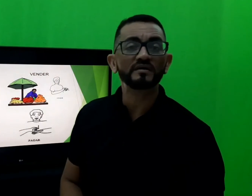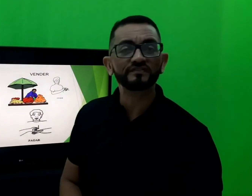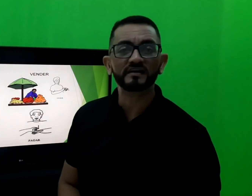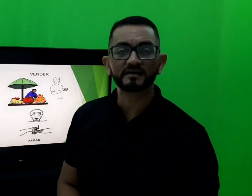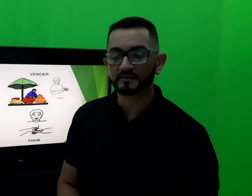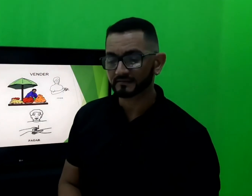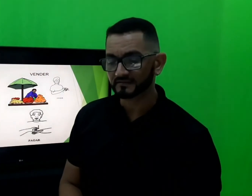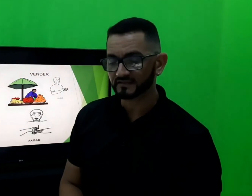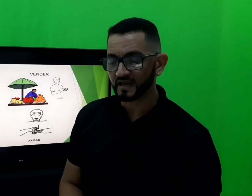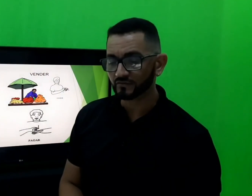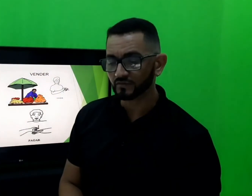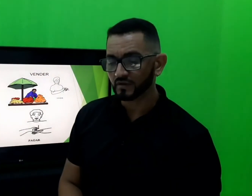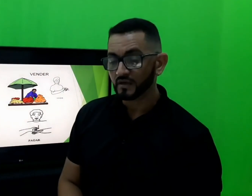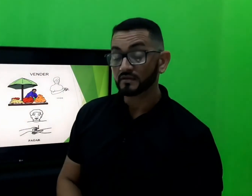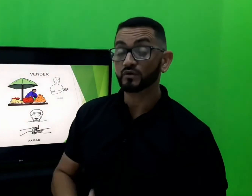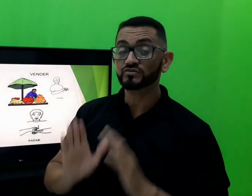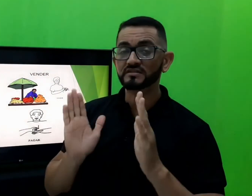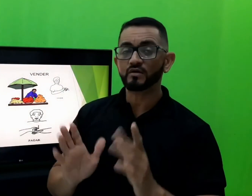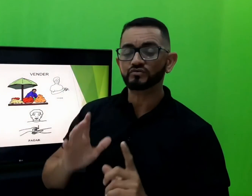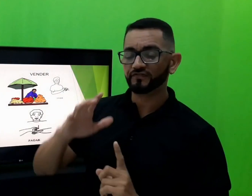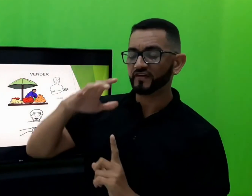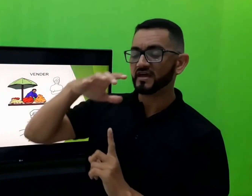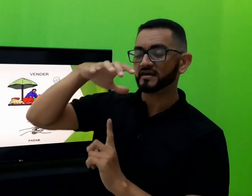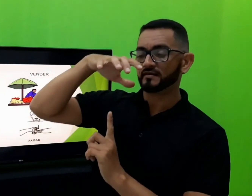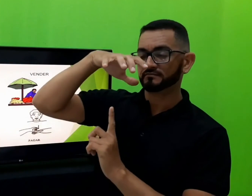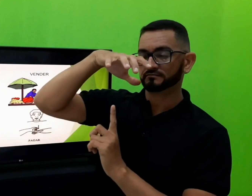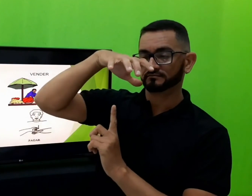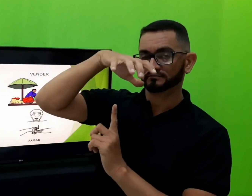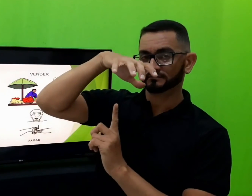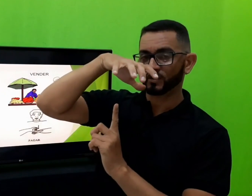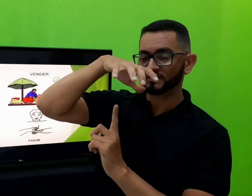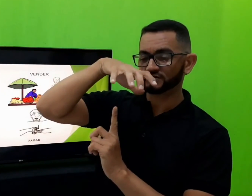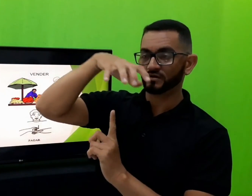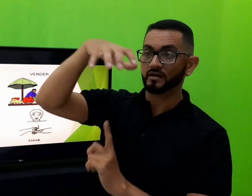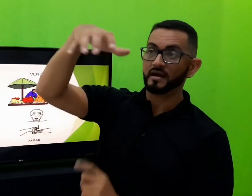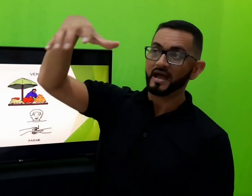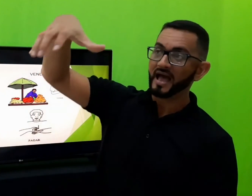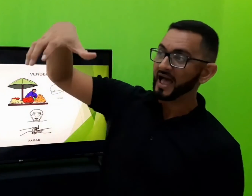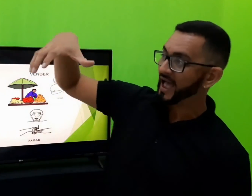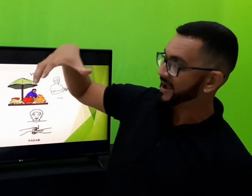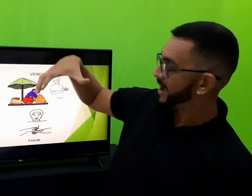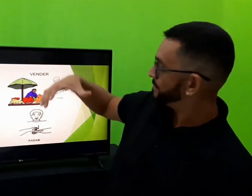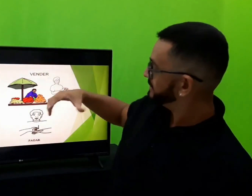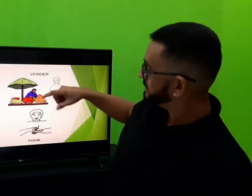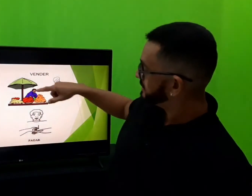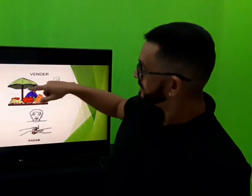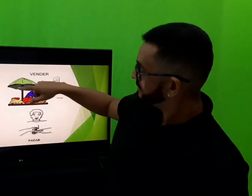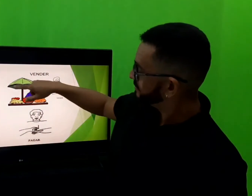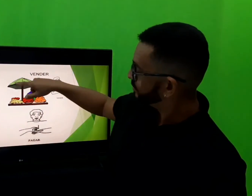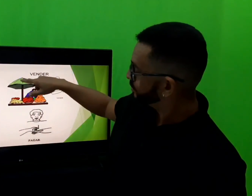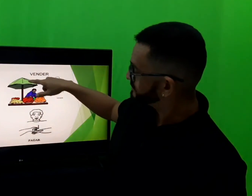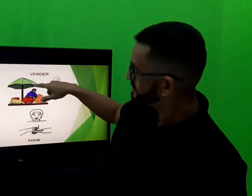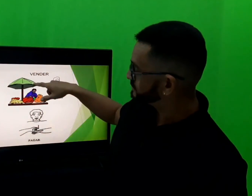uma feira, certo? Então o sinal de feira, olha só, a cabaninha, ou seja,